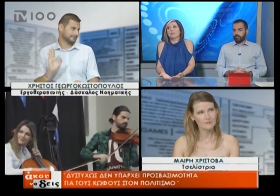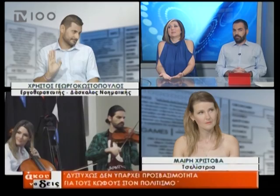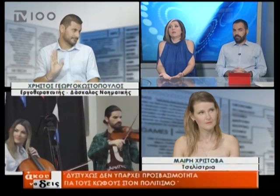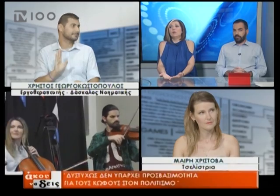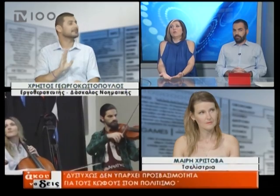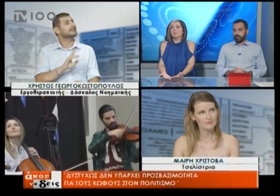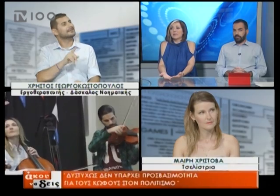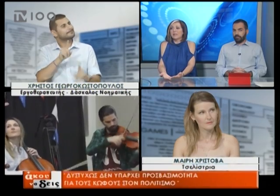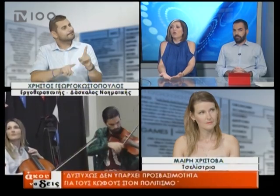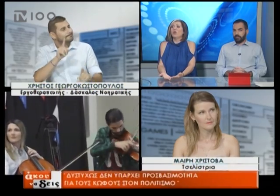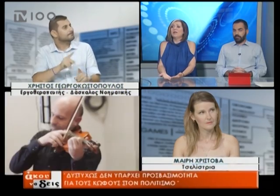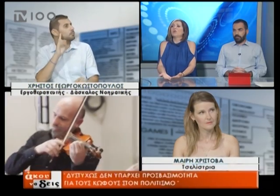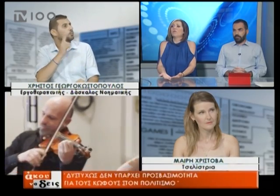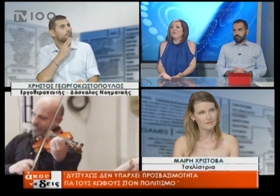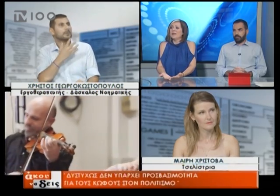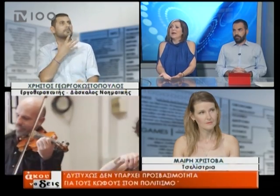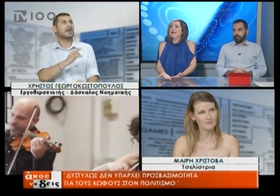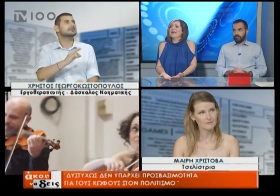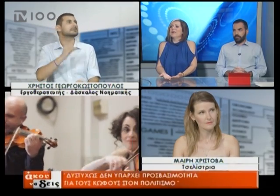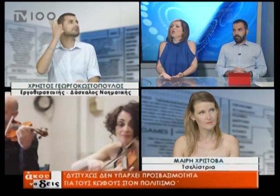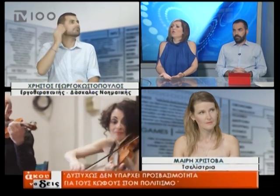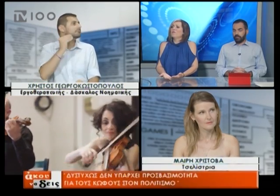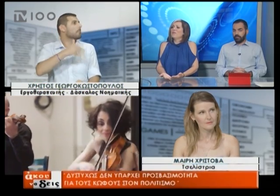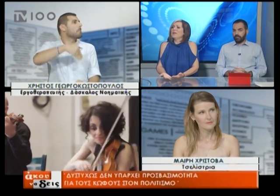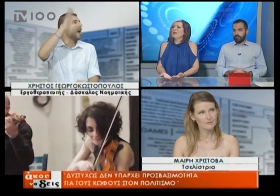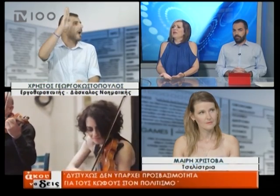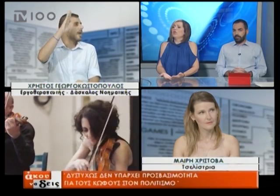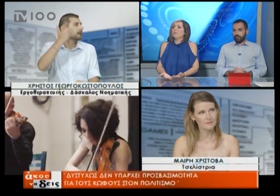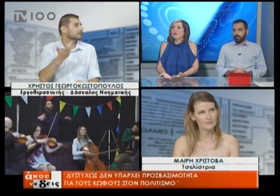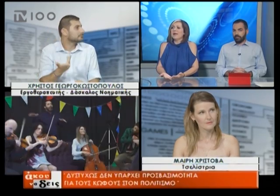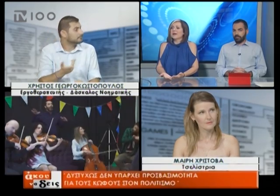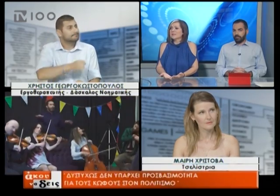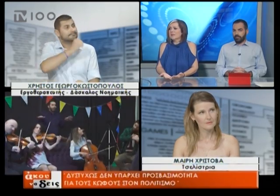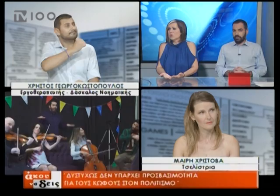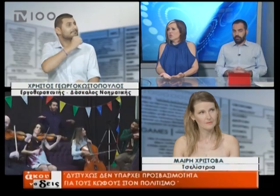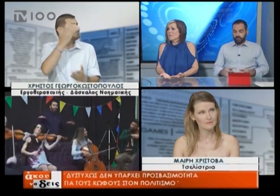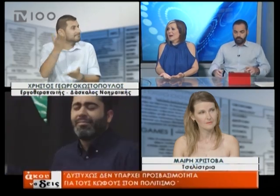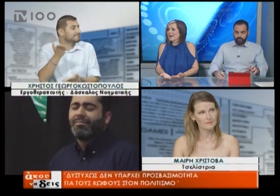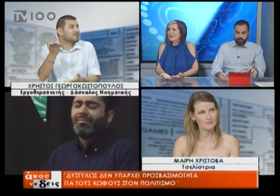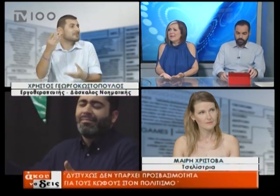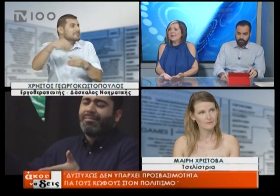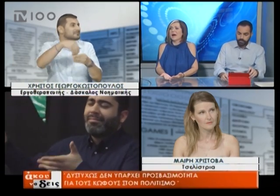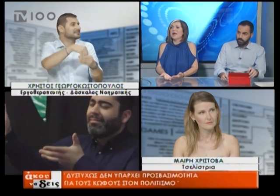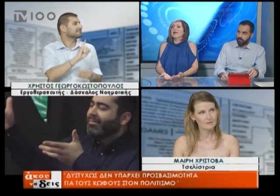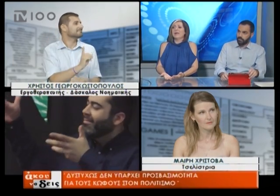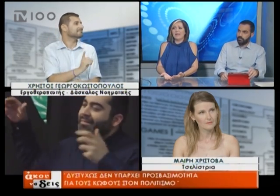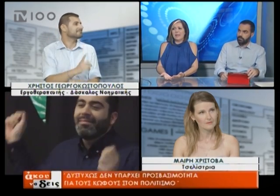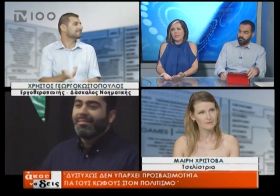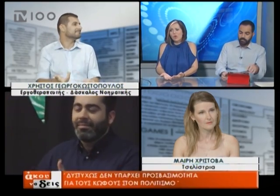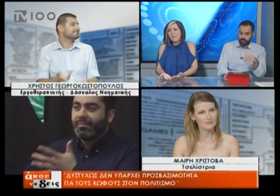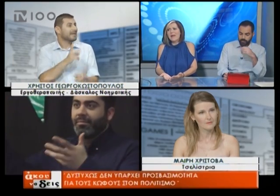και δεν ξέρουν νοηματικοί όλοι οι κοφοί. Οι κοφοί οι οποίοι έχασαν την ακοή τους σε μεγάλη ηλικία.